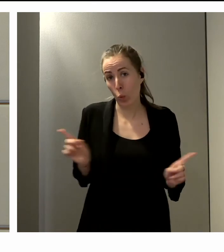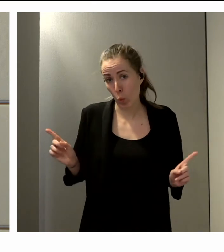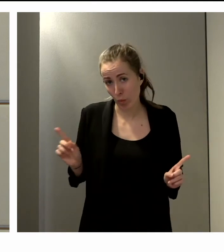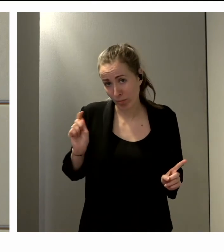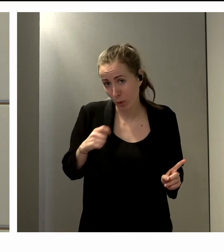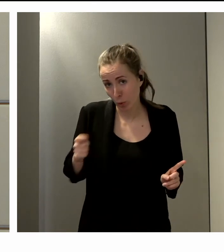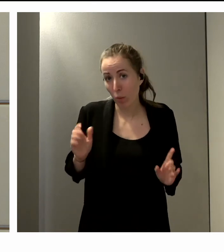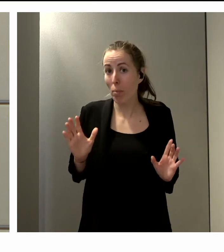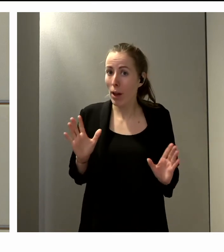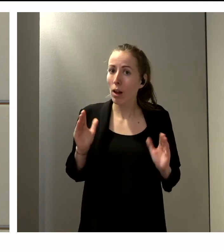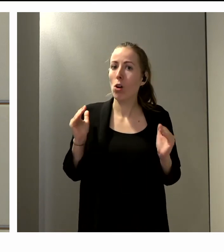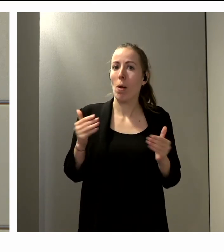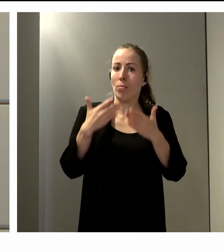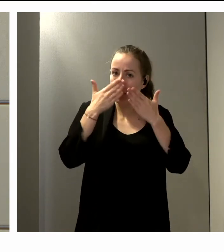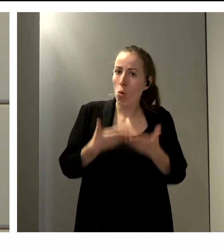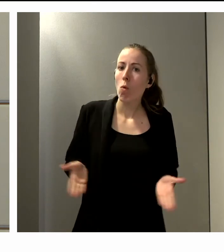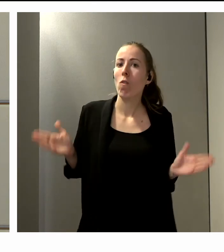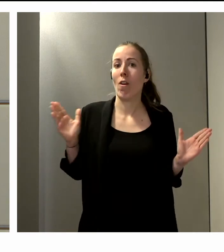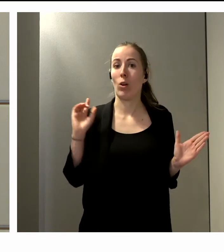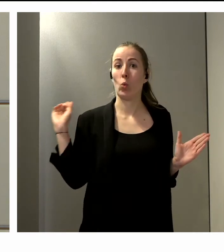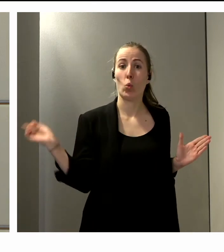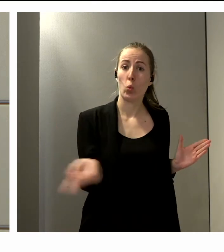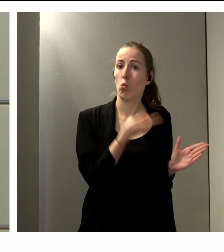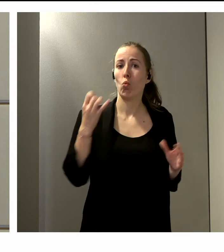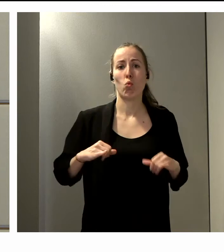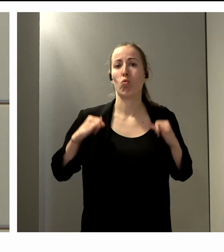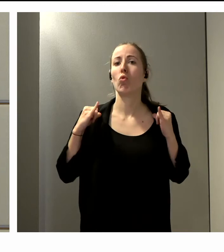qui est ouvert à tous les jeunes.